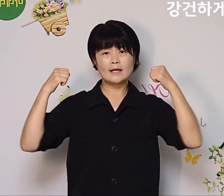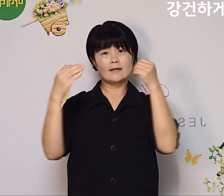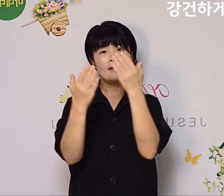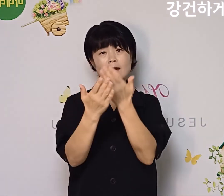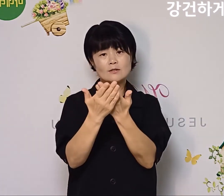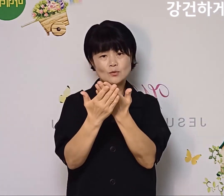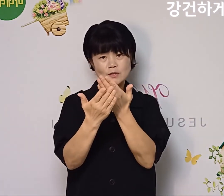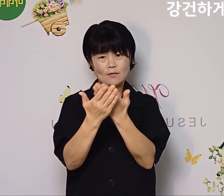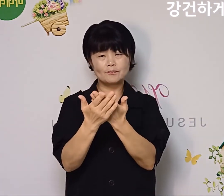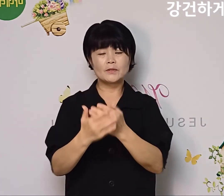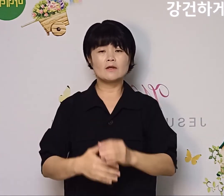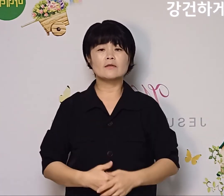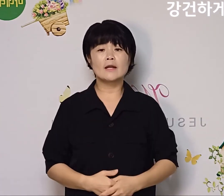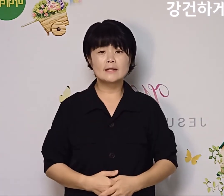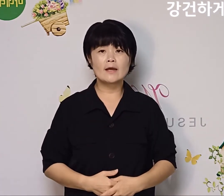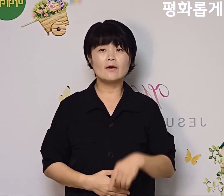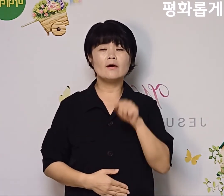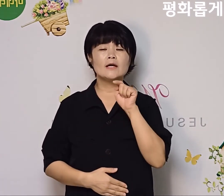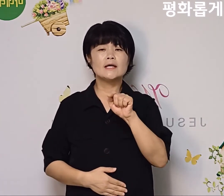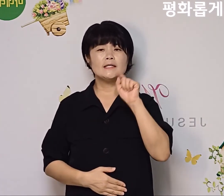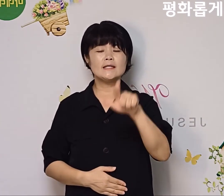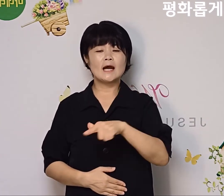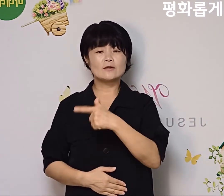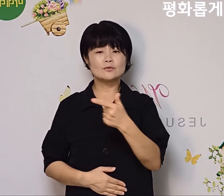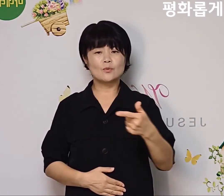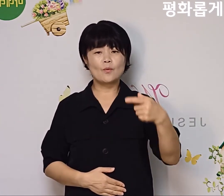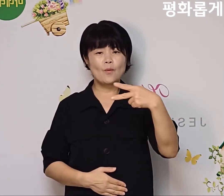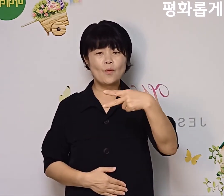강건하게 하소서. 연결할게요. 이 하루도